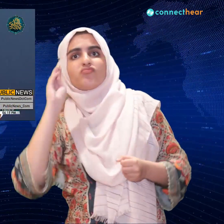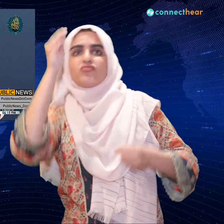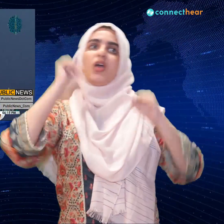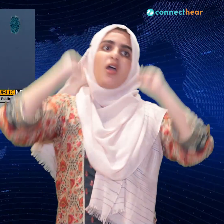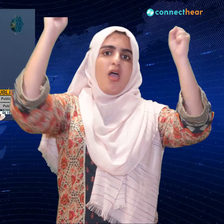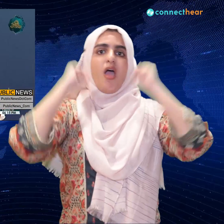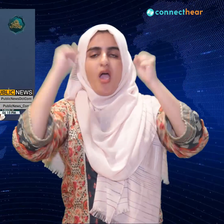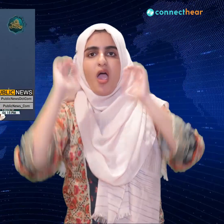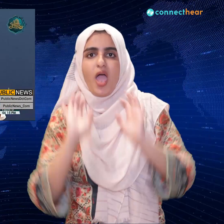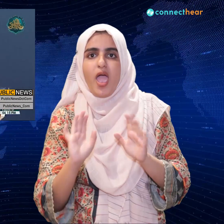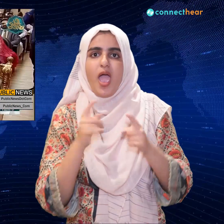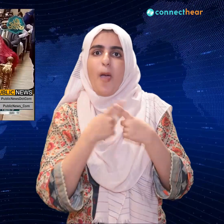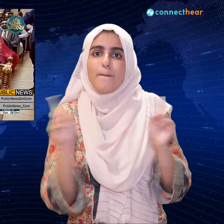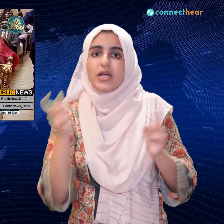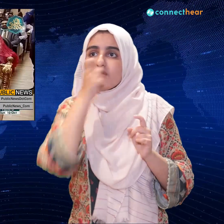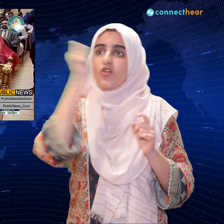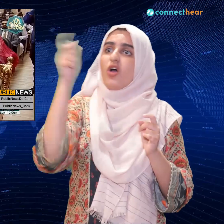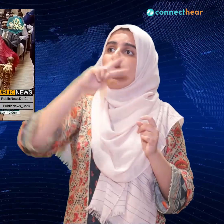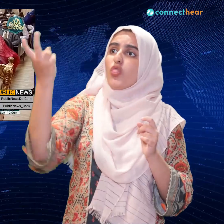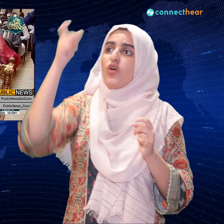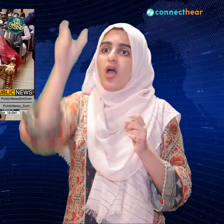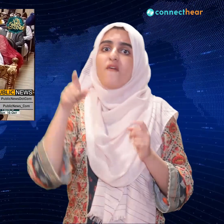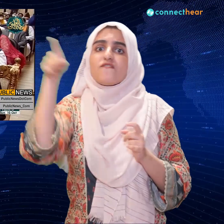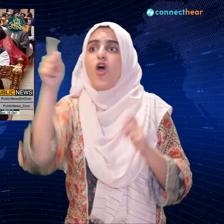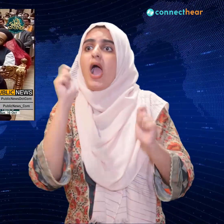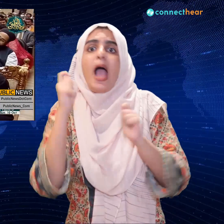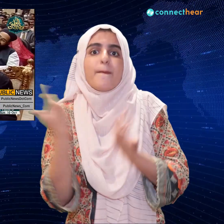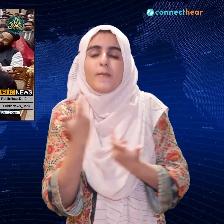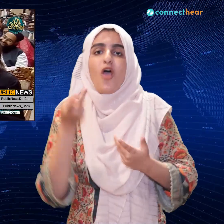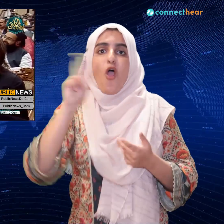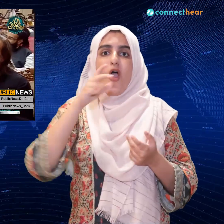کہ میاں میر نے کیا کیا. اور وہ جو